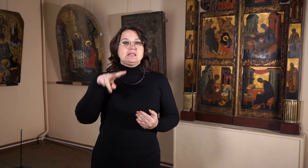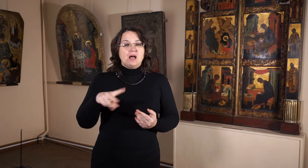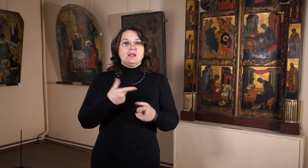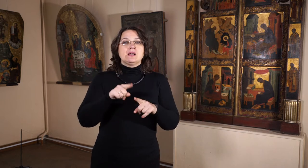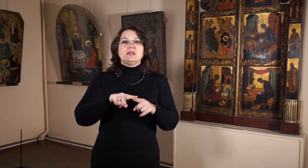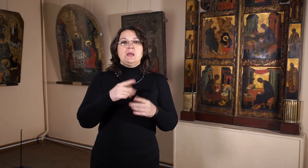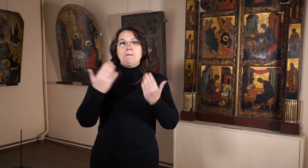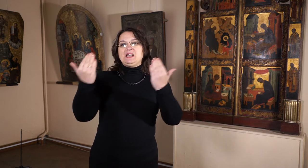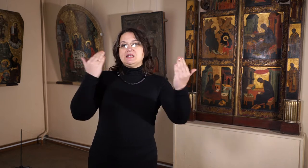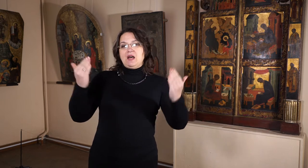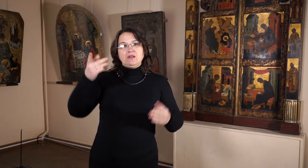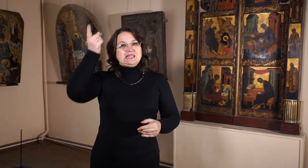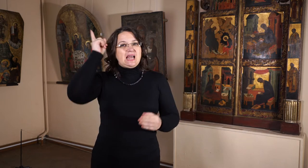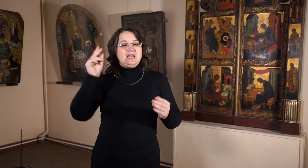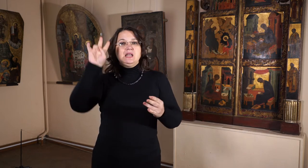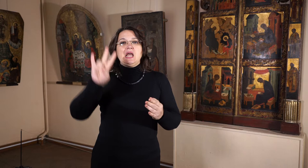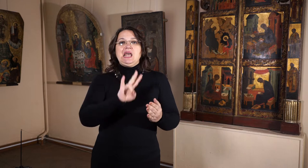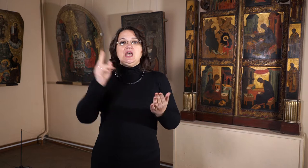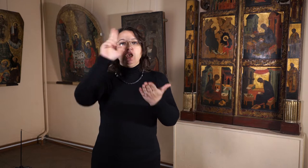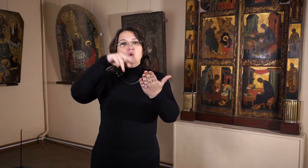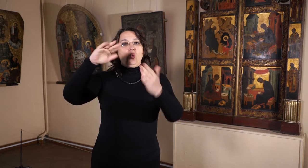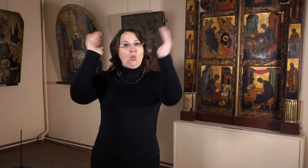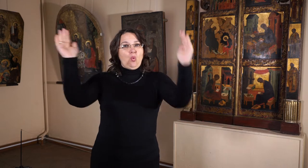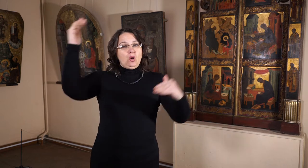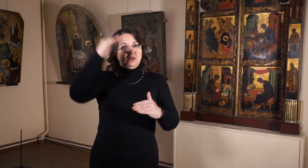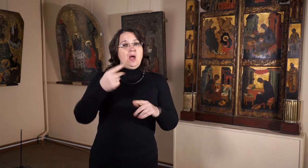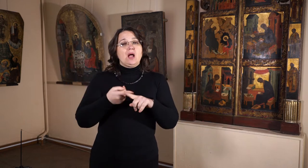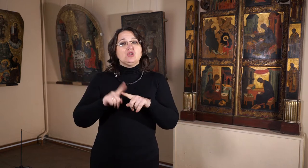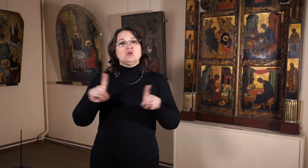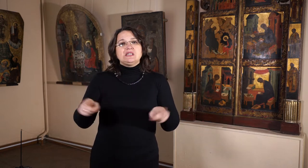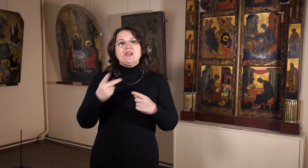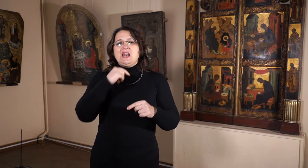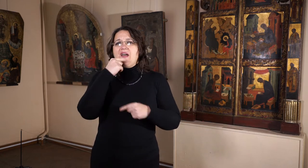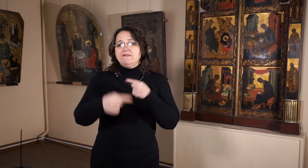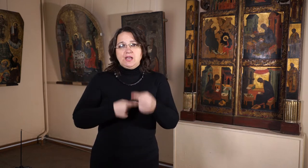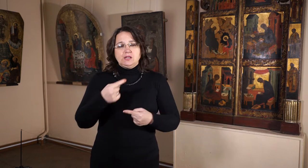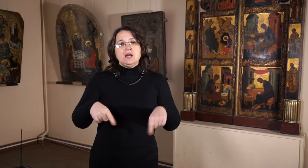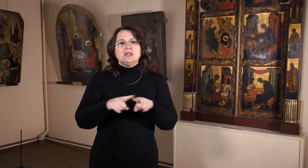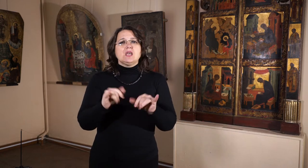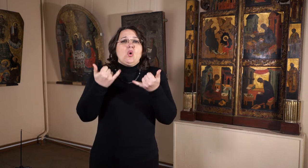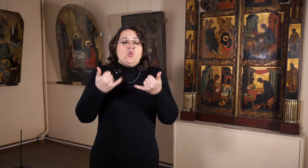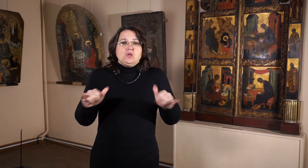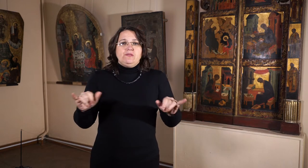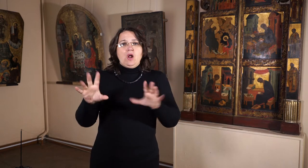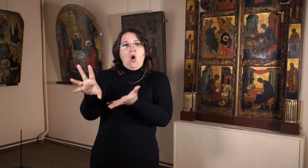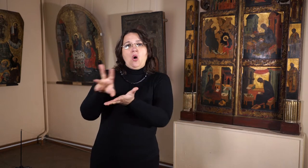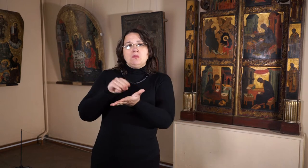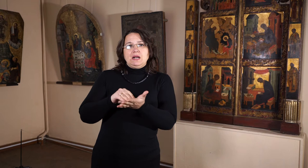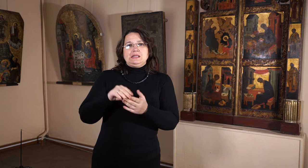представлены старинные иконы. Иконы создавались для вечности, и такие удивительные образцы иконописного